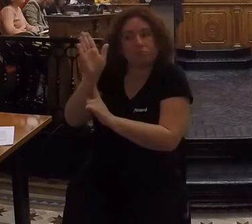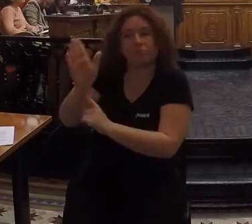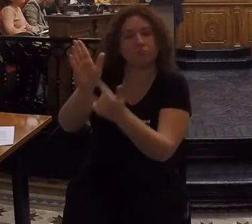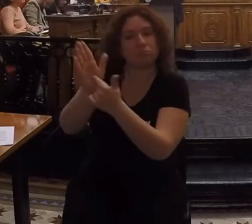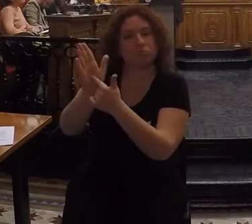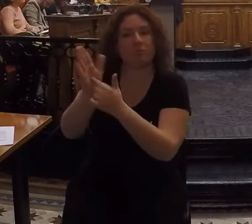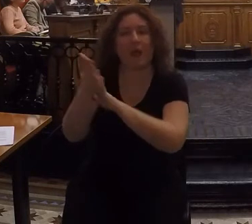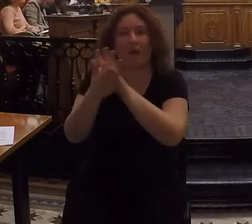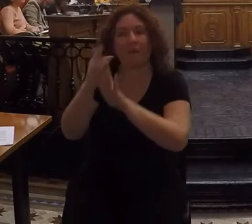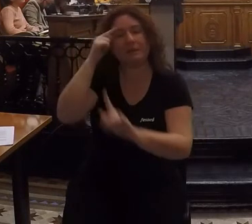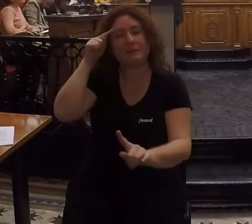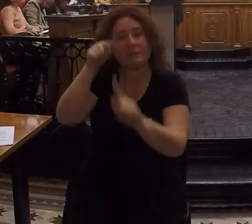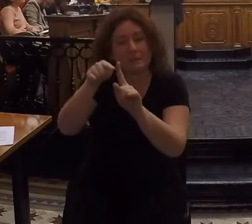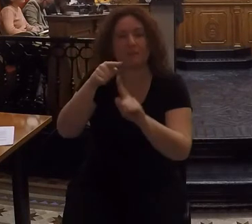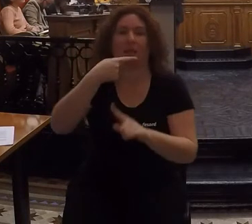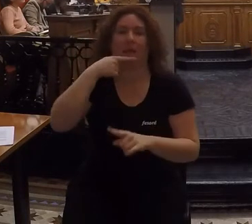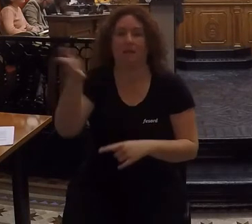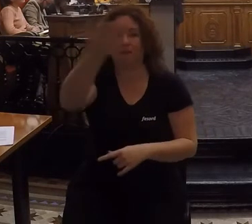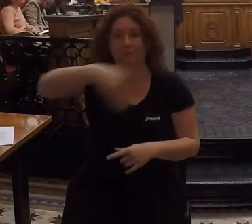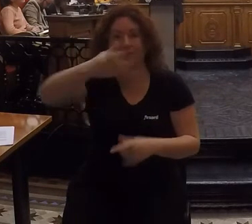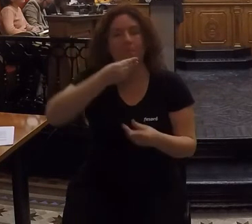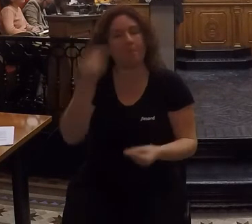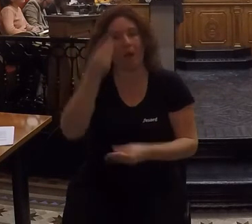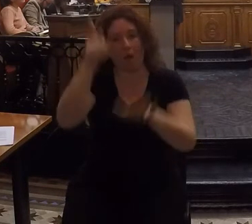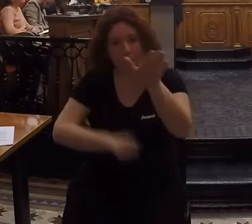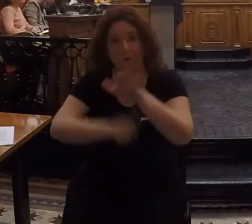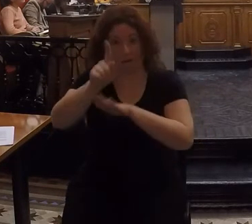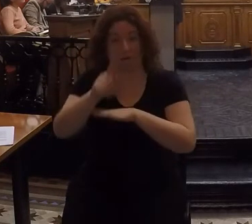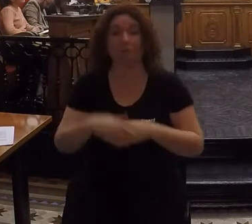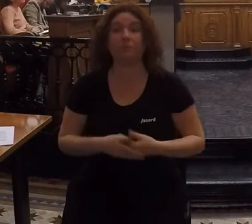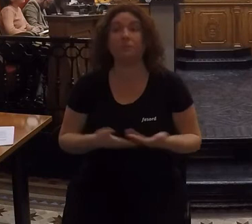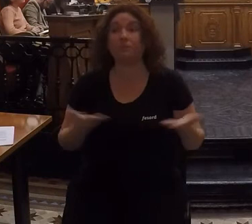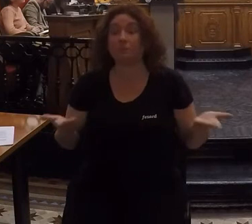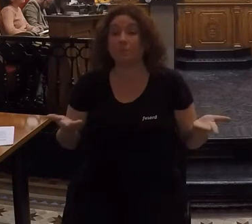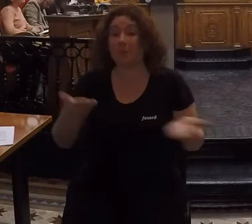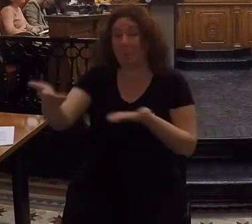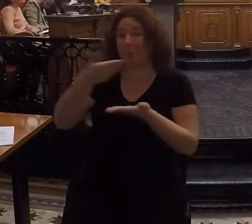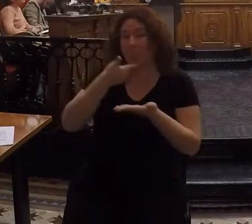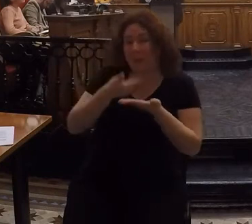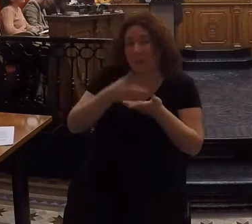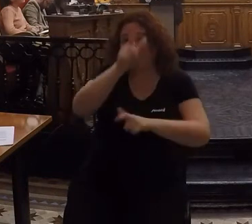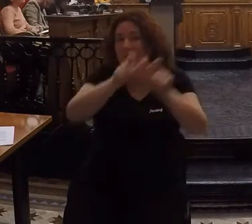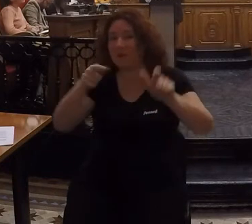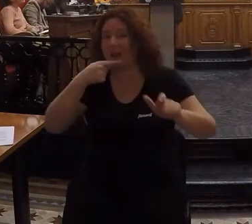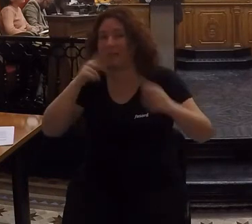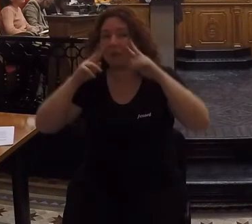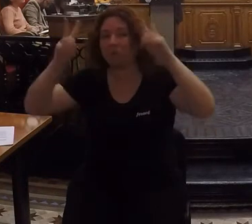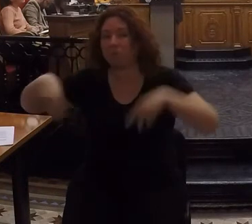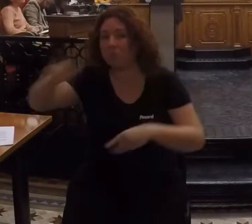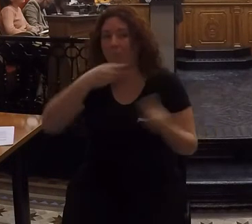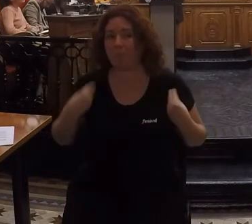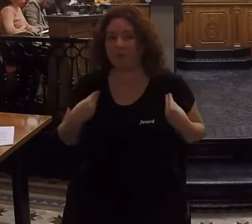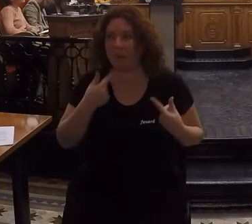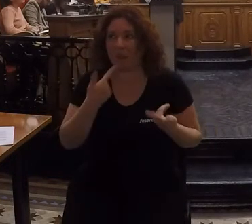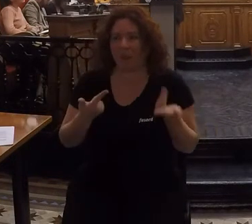trabajemos para Elche y que debatamos cómo mejorar nuestro municipio. Lo que no nos piden y lo que no quieren es que en lugar de aportar